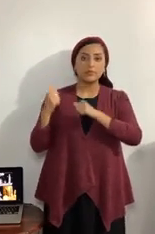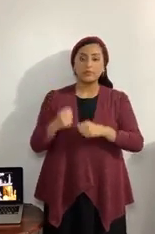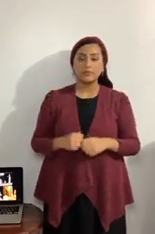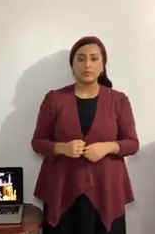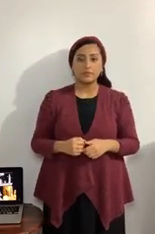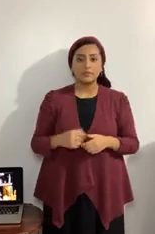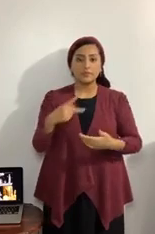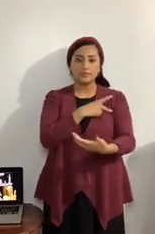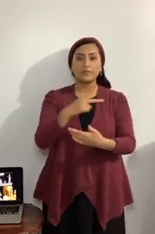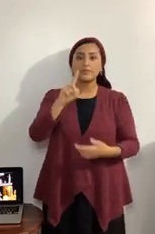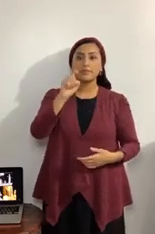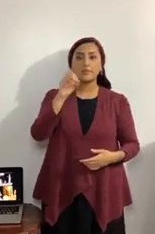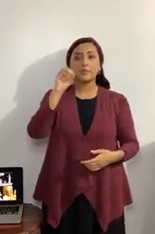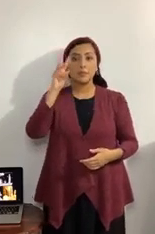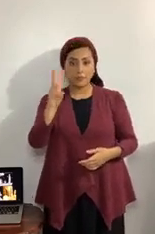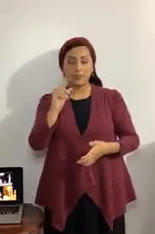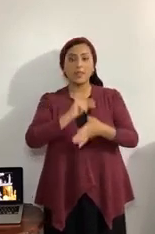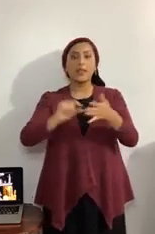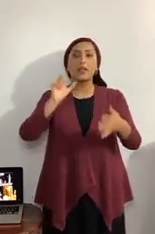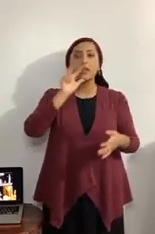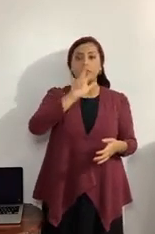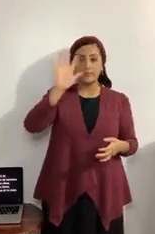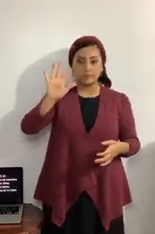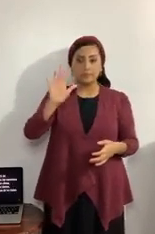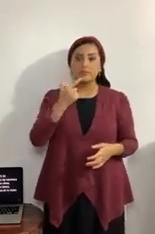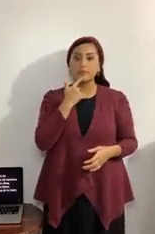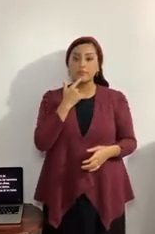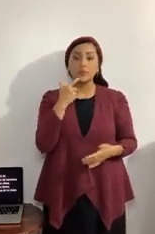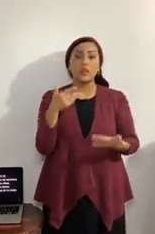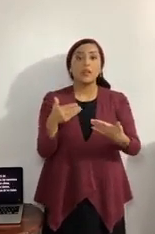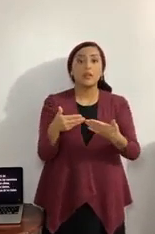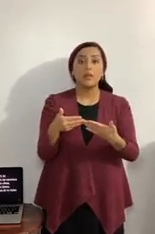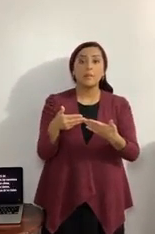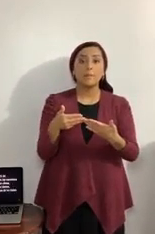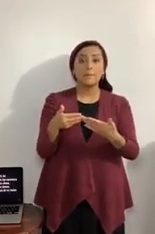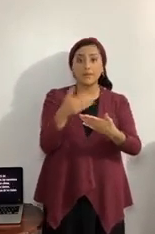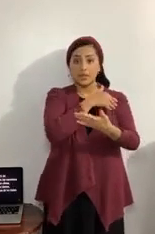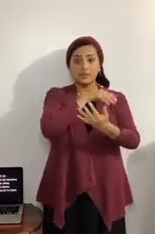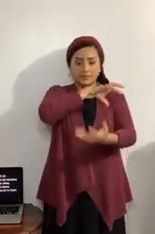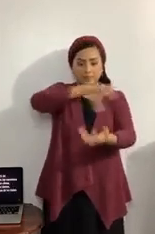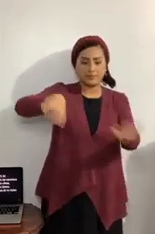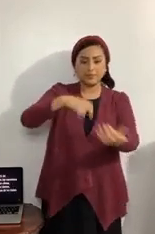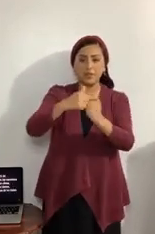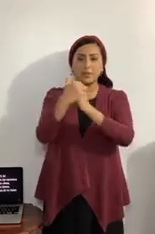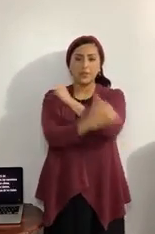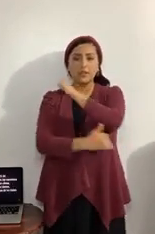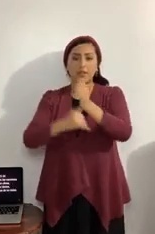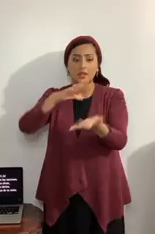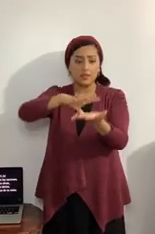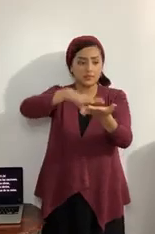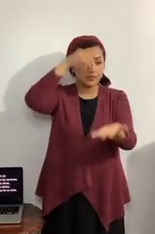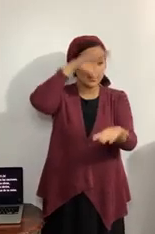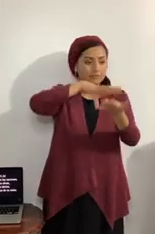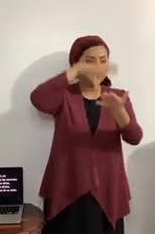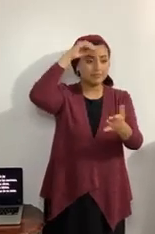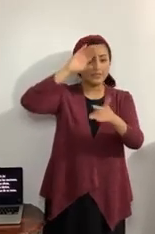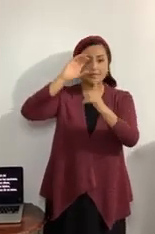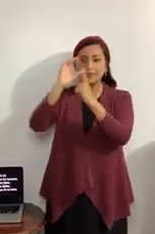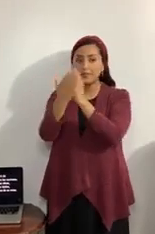Salmo 106, verso 35. Antes se mezclaron con las naciones y aprendieron sus obras, y sirvieron a sus ídolos,